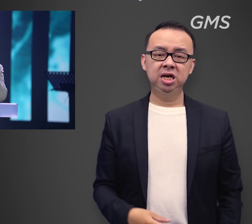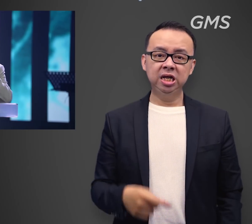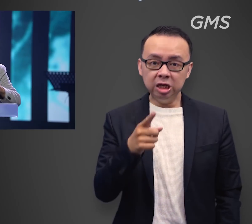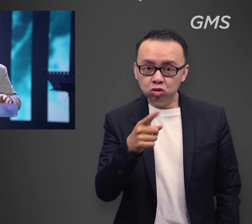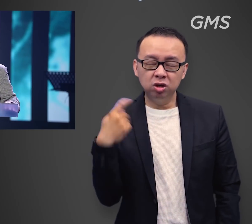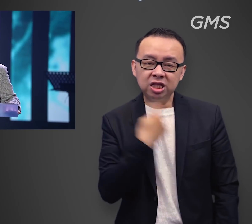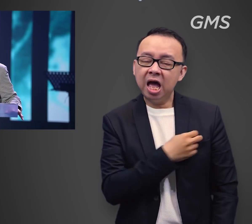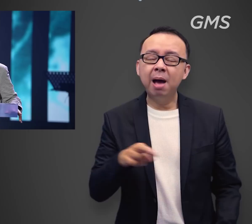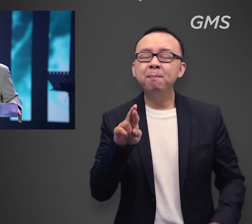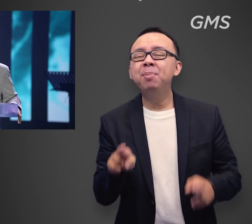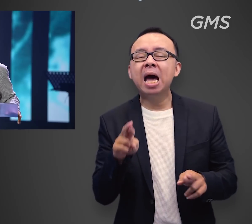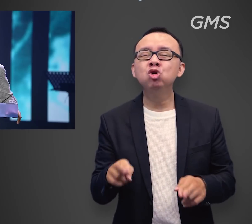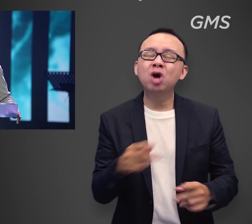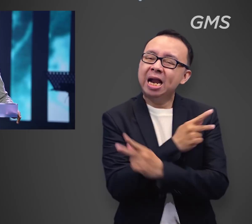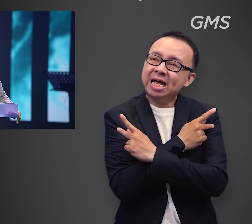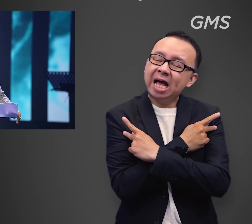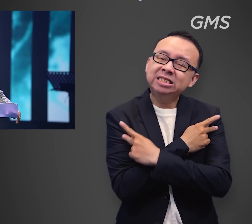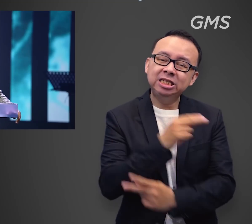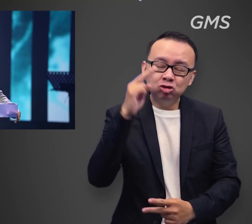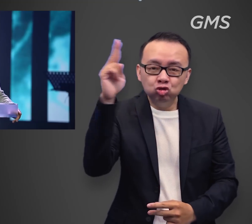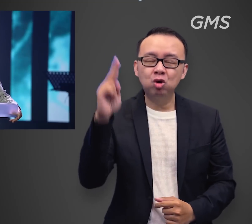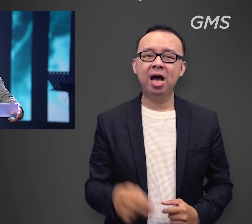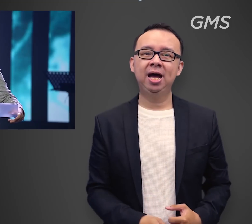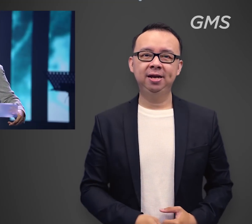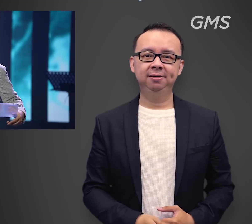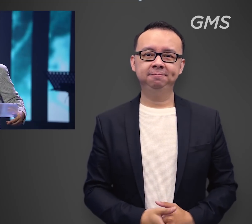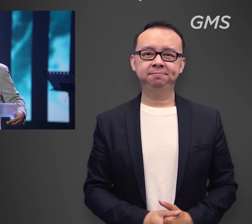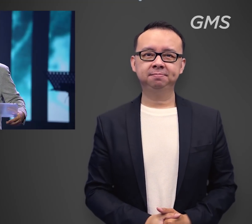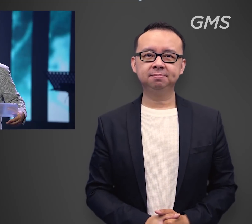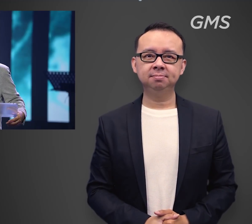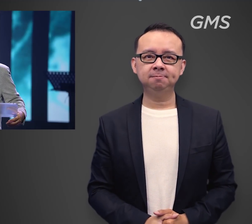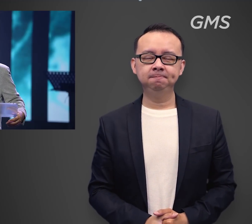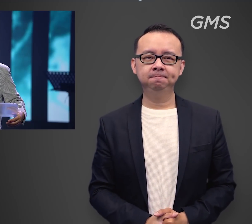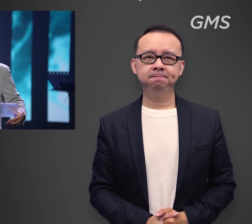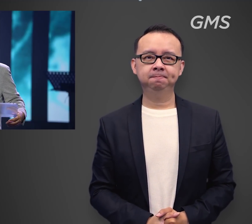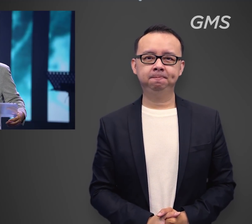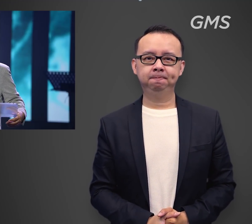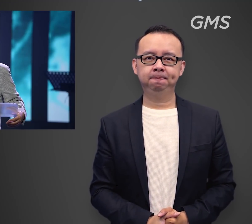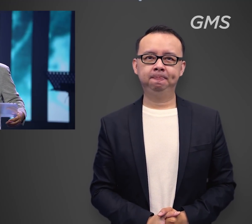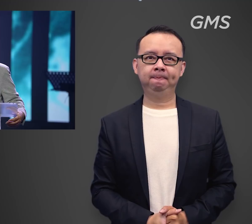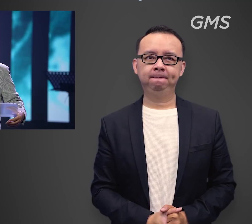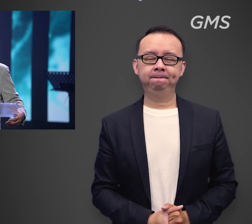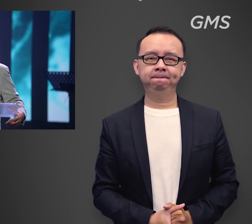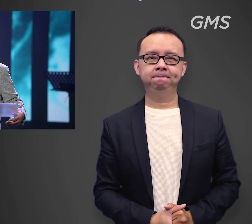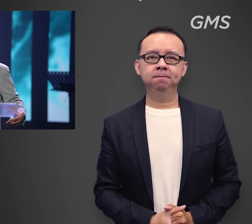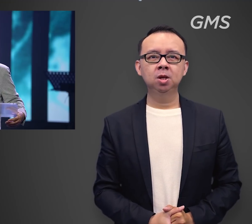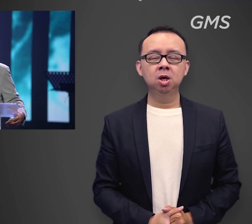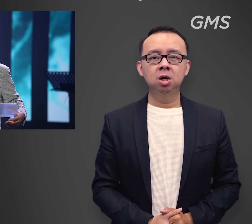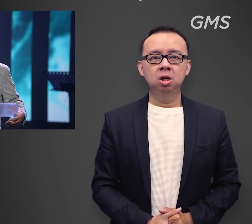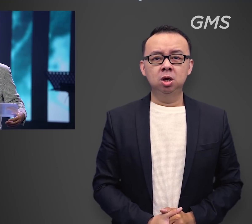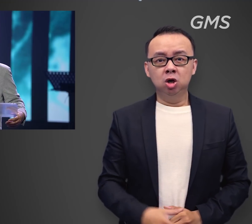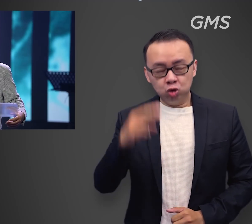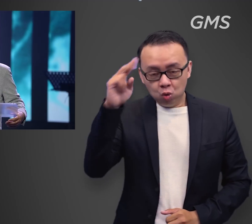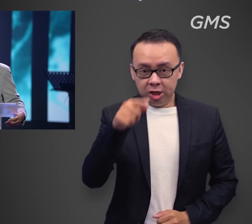telah ditutup untuk melihat keajaiban kasih Tuhan. Yang pertama ini saya jelaskan buat Anda. Bahwa Tuhan itu memang murka